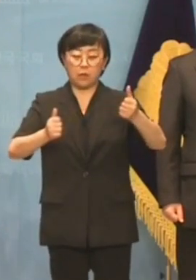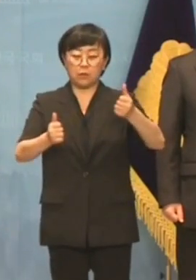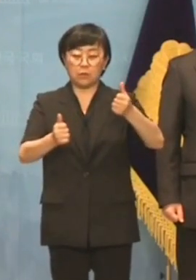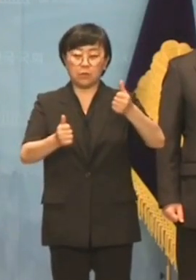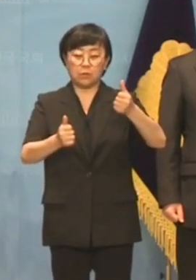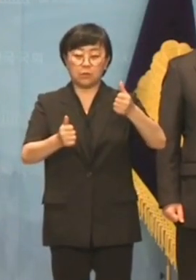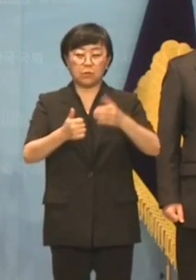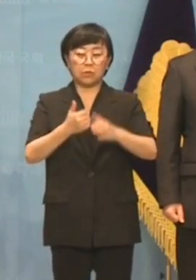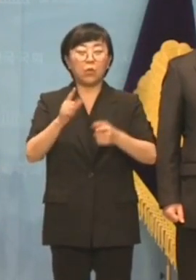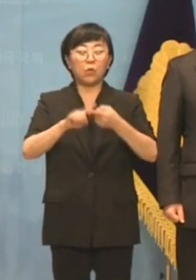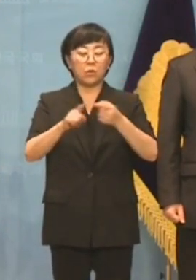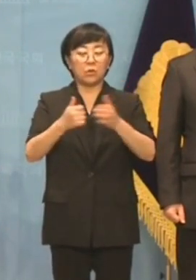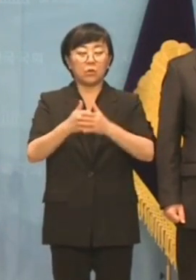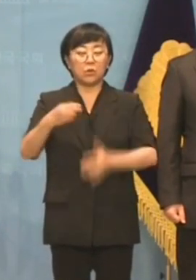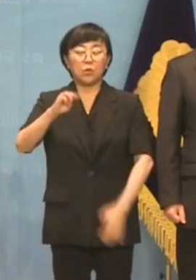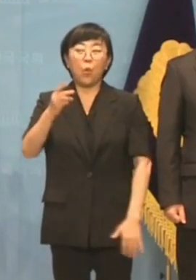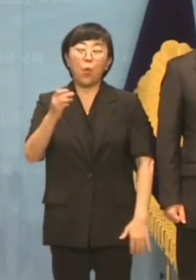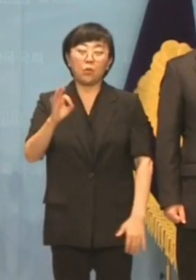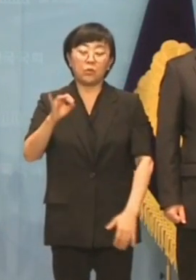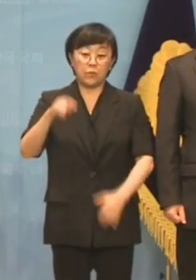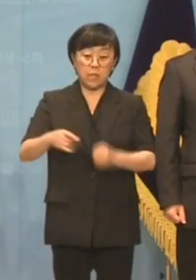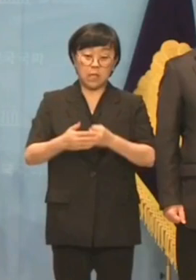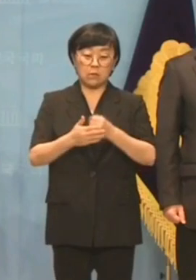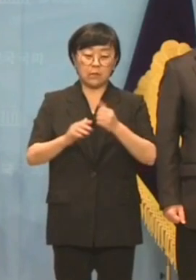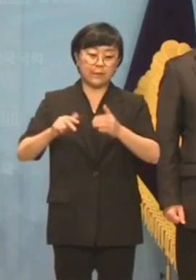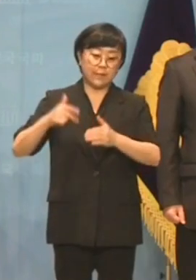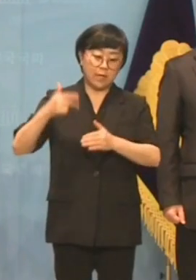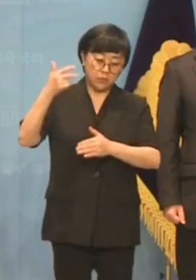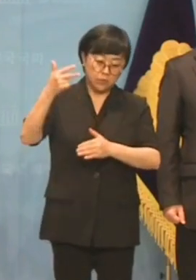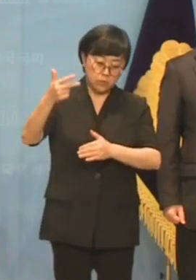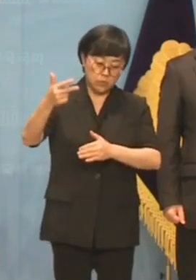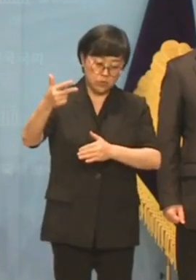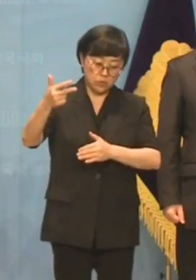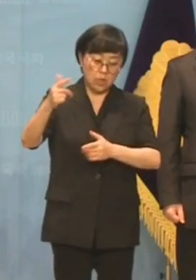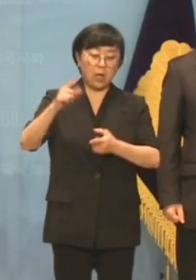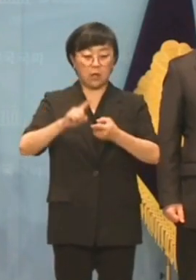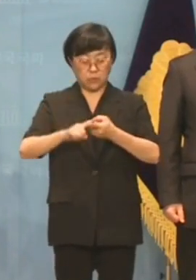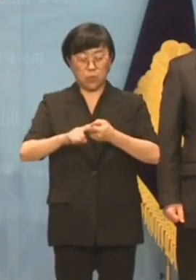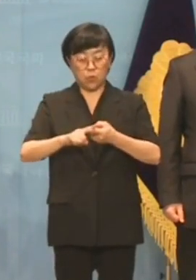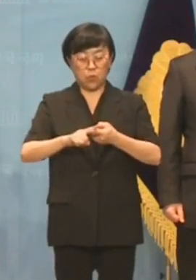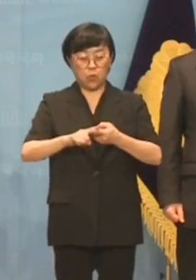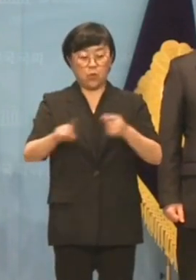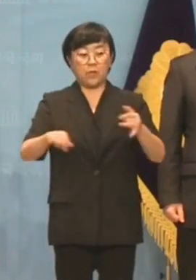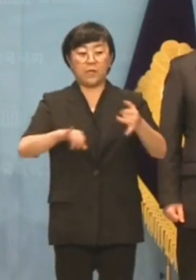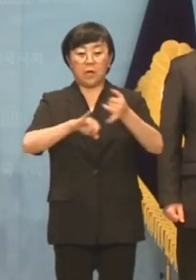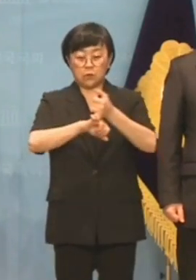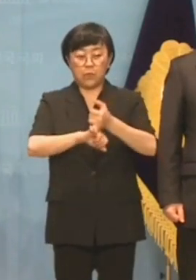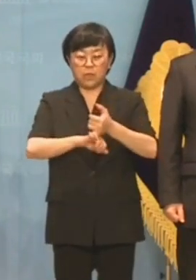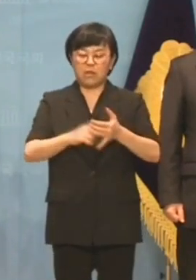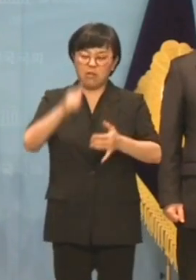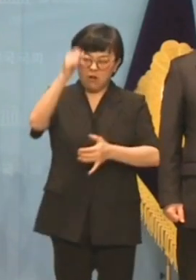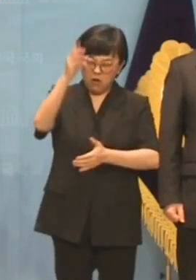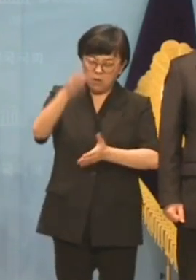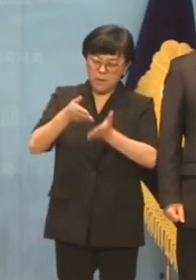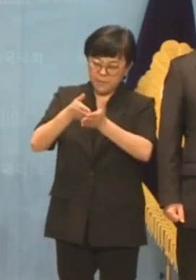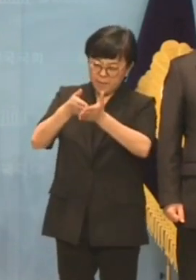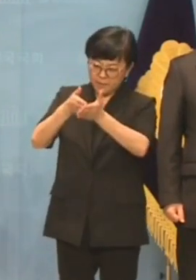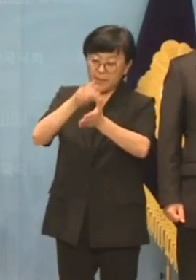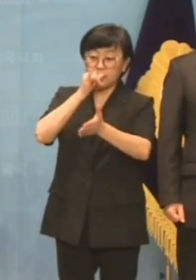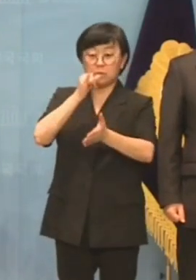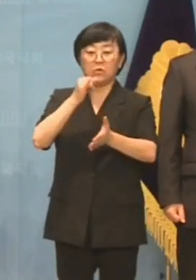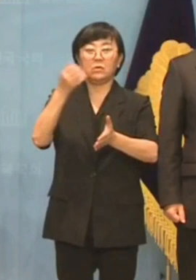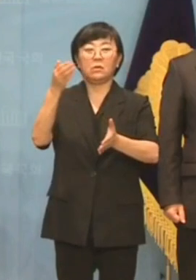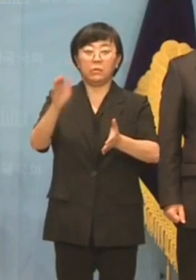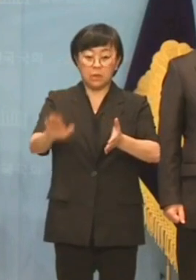위원들은 차주의 회의라도 개최할 것을 약속받기 위해 여러 수정안을 요청드렸습니다. 그럼에도